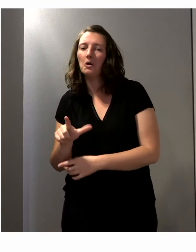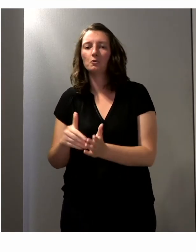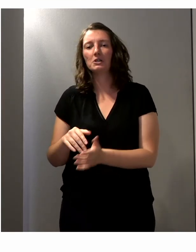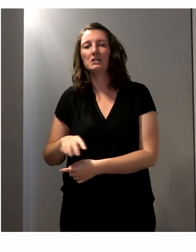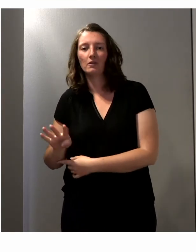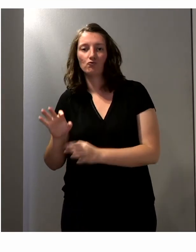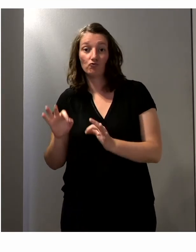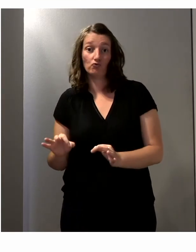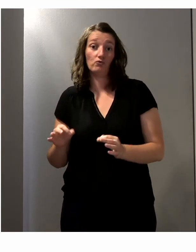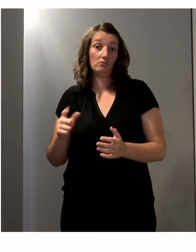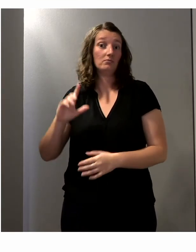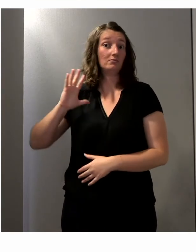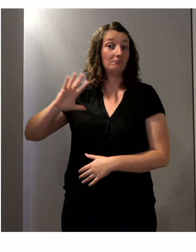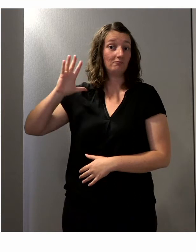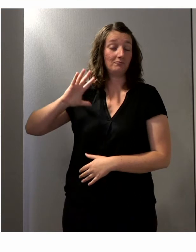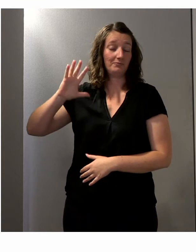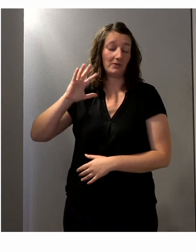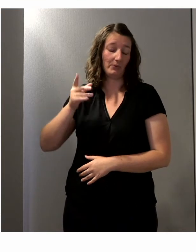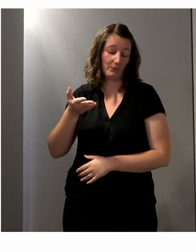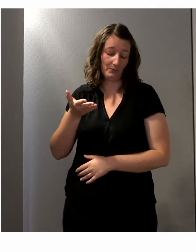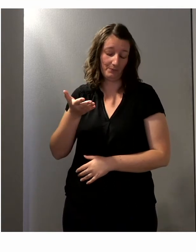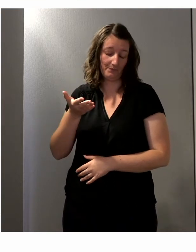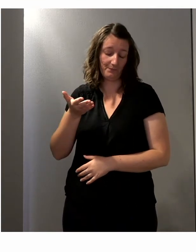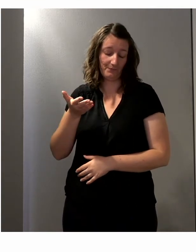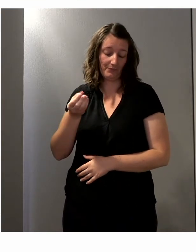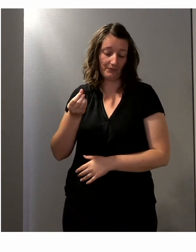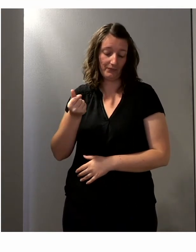2003-2004, marquée notamment par le